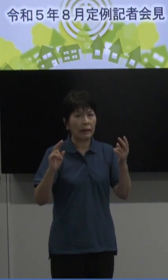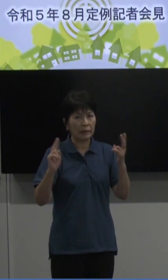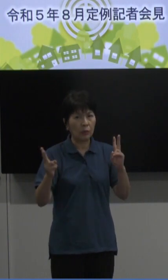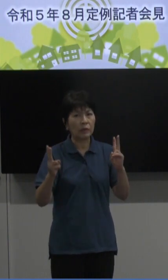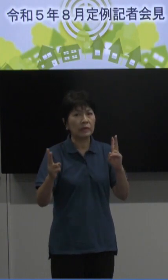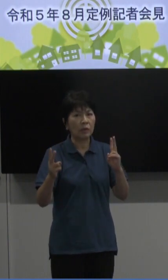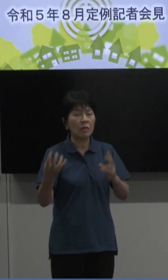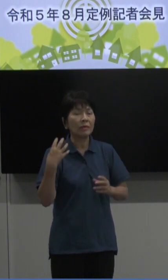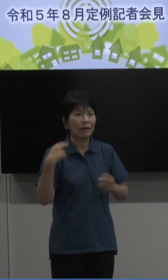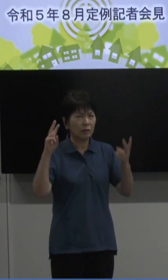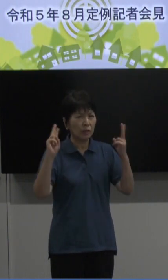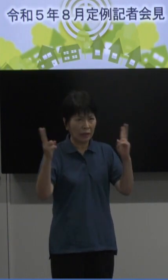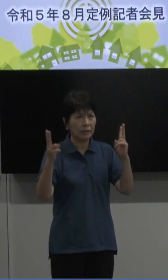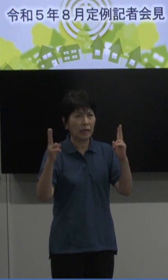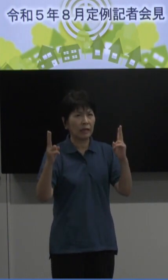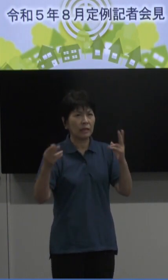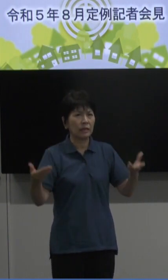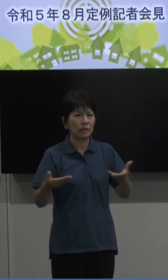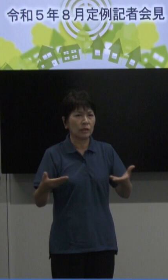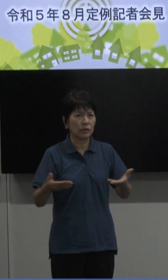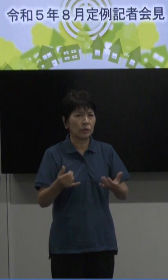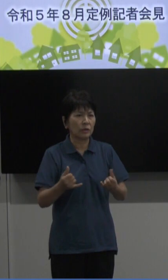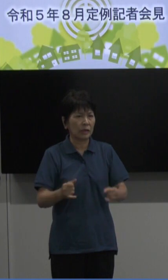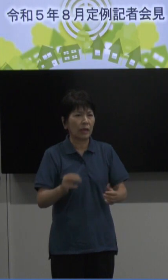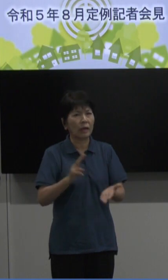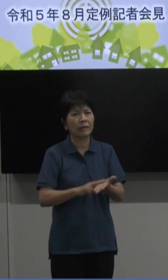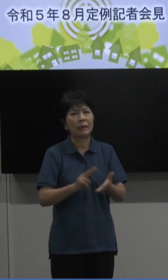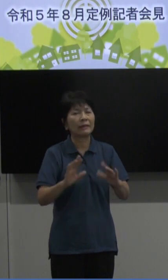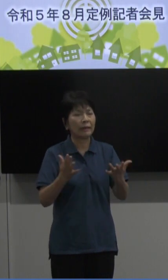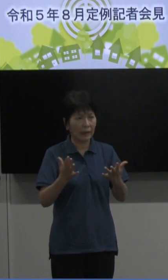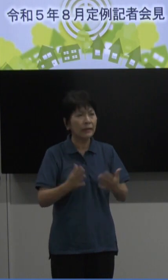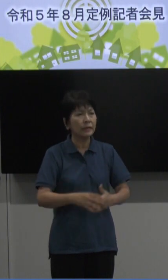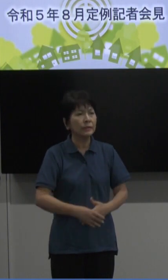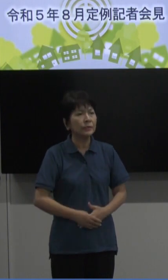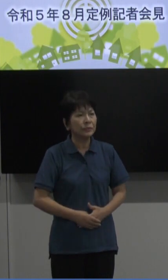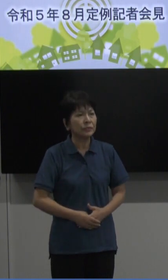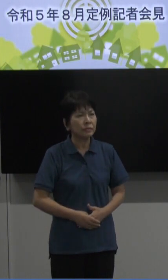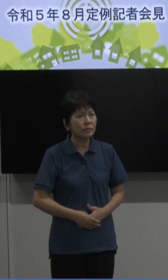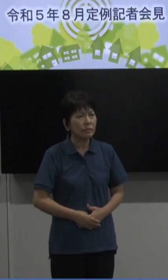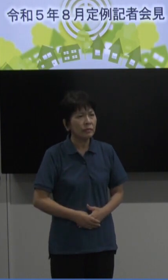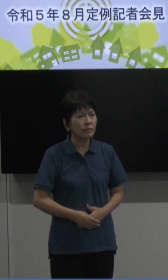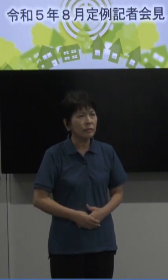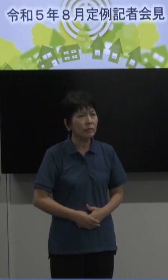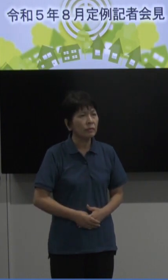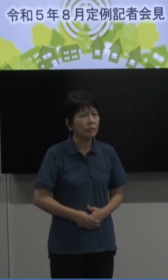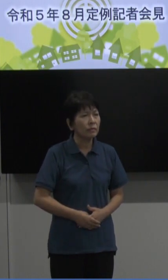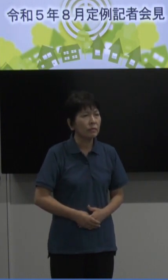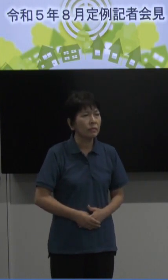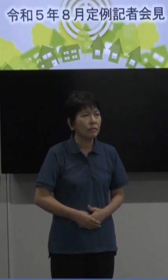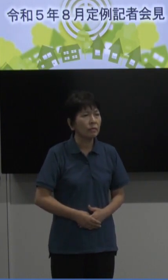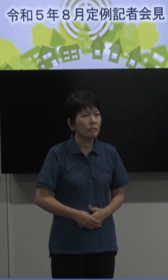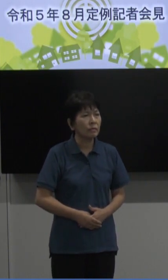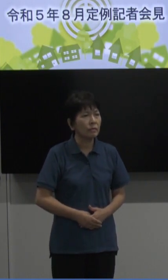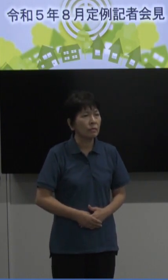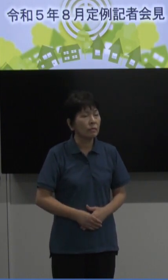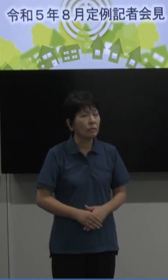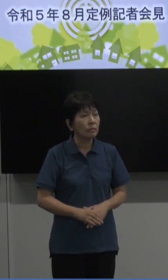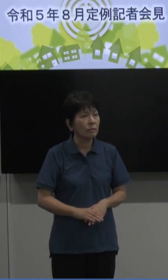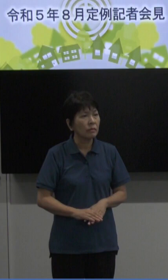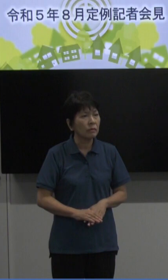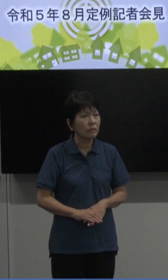マッチングがですね、うまいところできていないという状況でございます。はい、 ありがとうございます。今までは